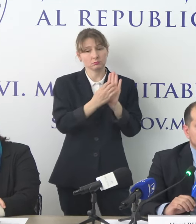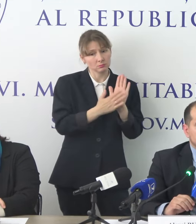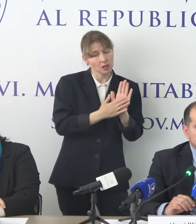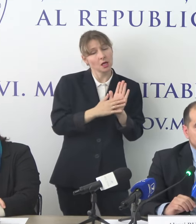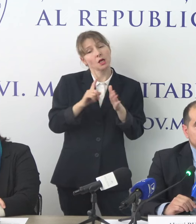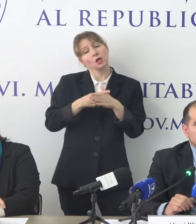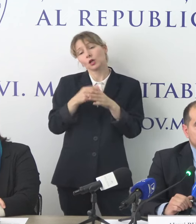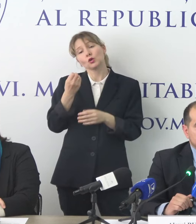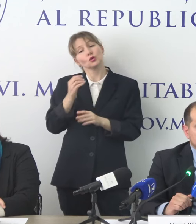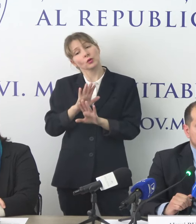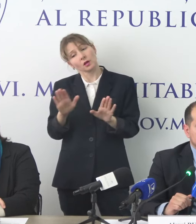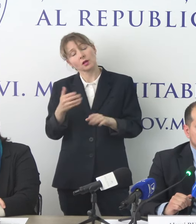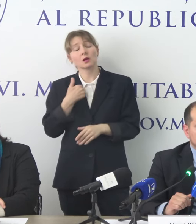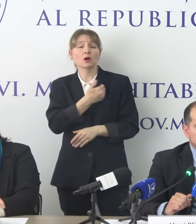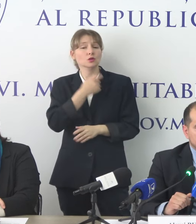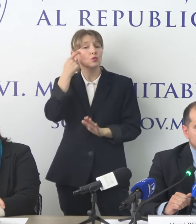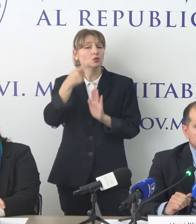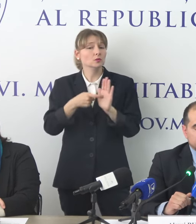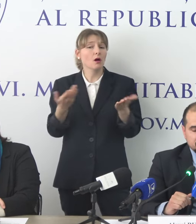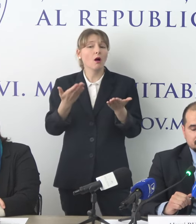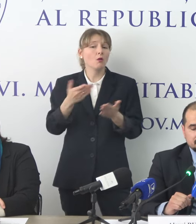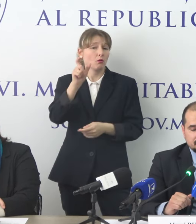urmează sau unde urmează și care